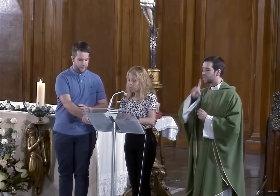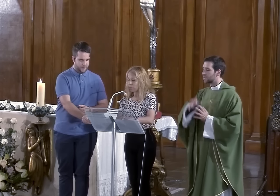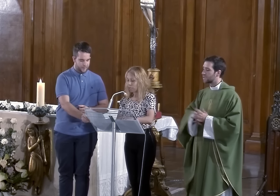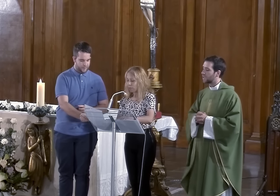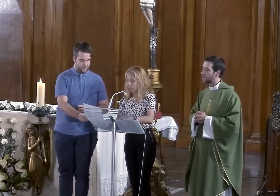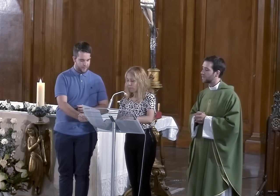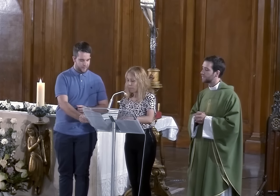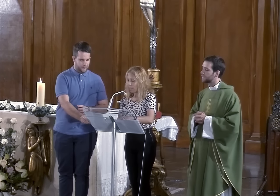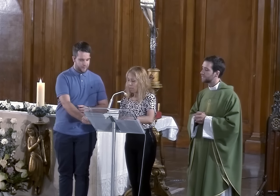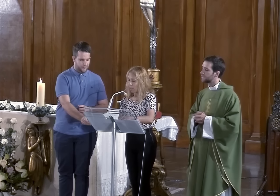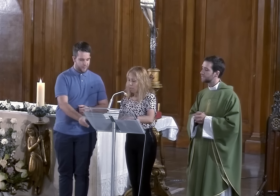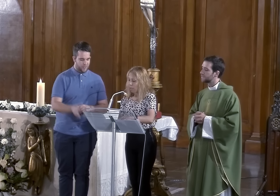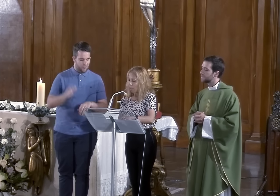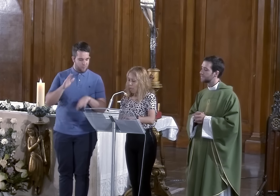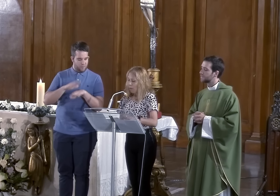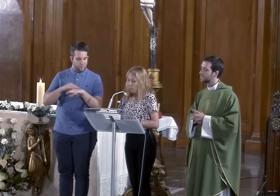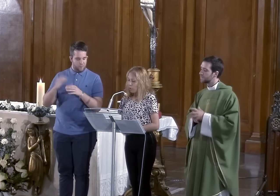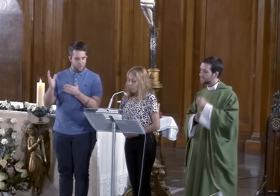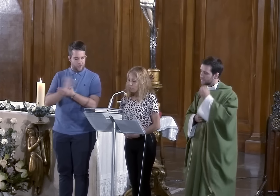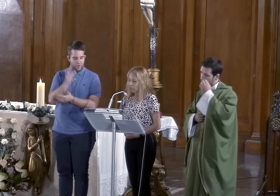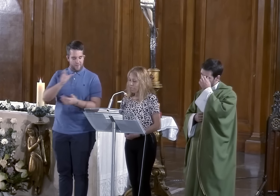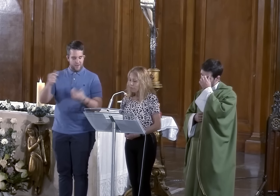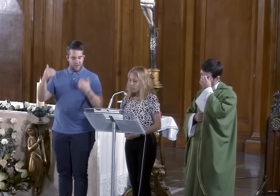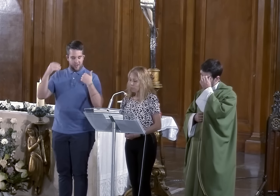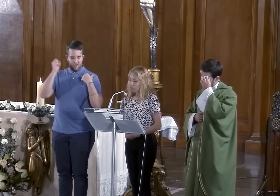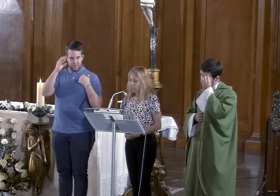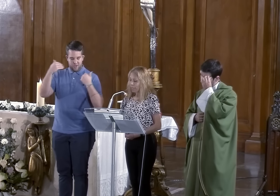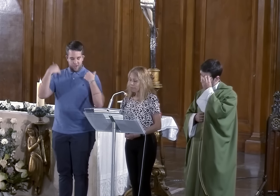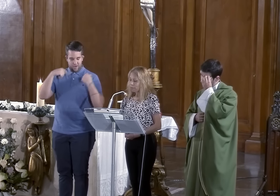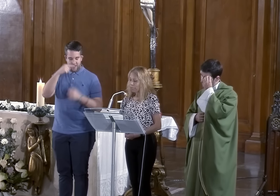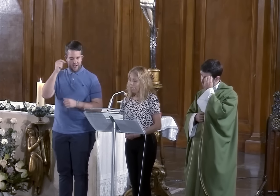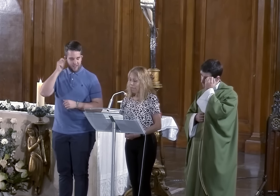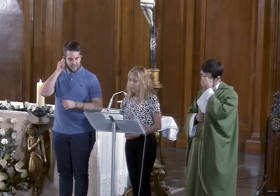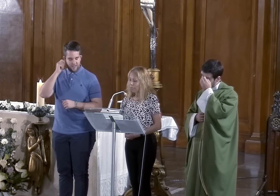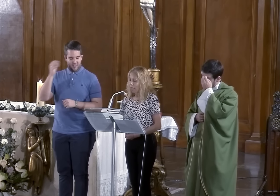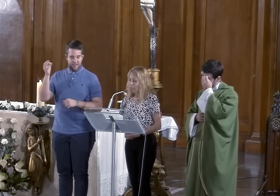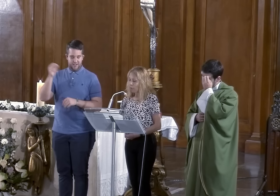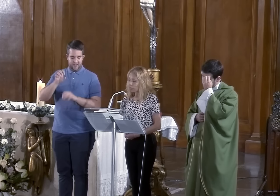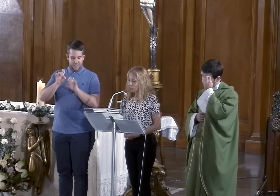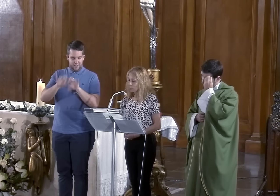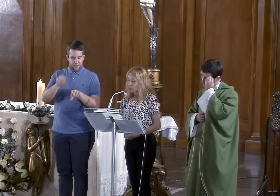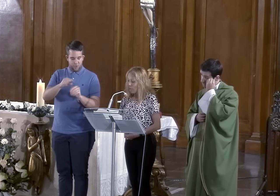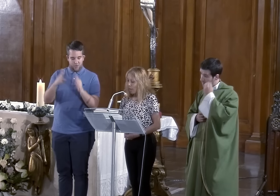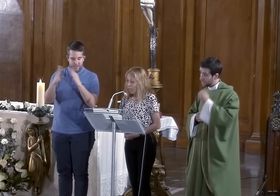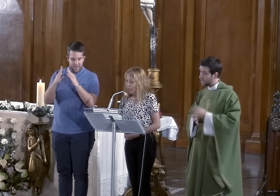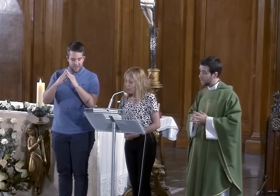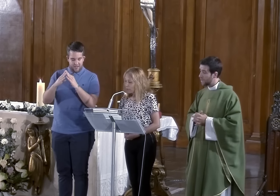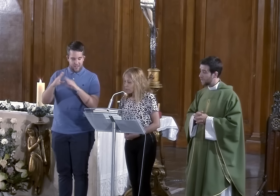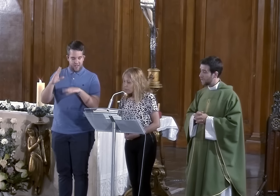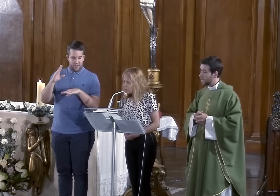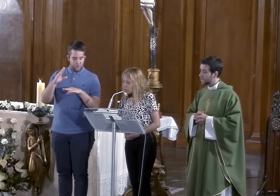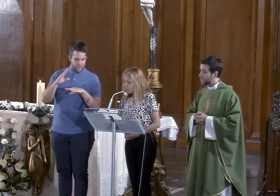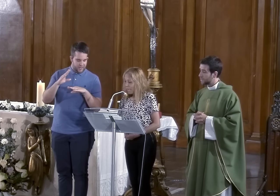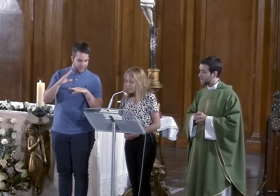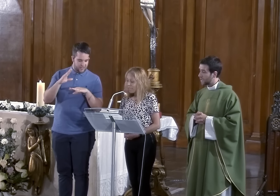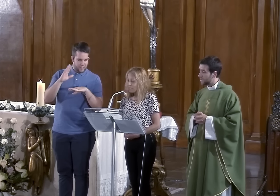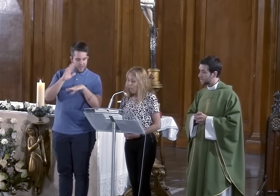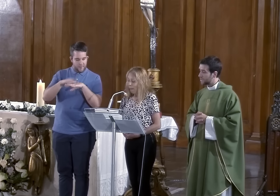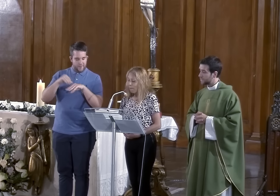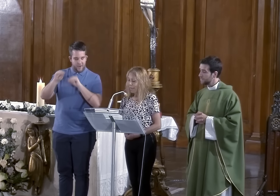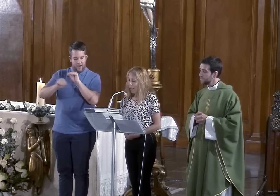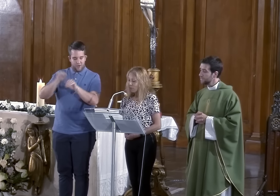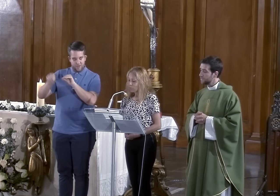Escúchanos, Señor. Por los misioneros y misioneras que han dejado sus